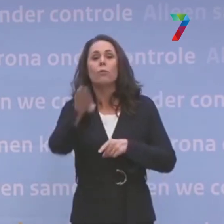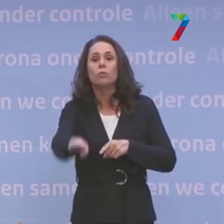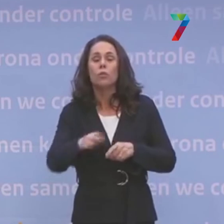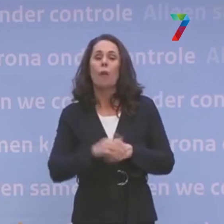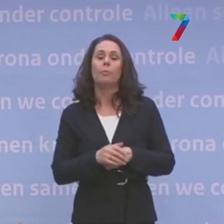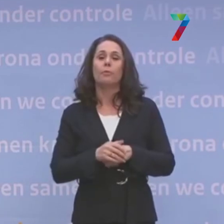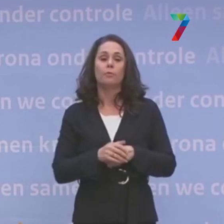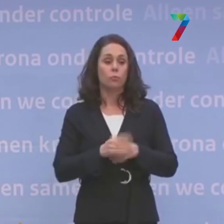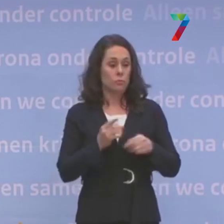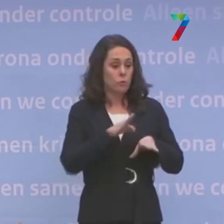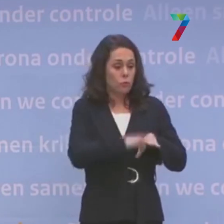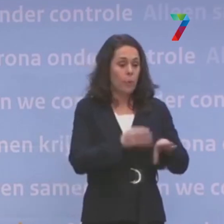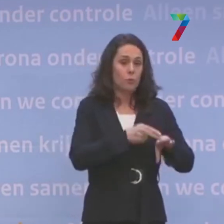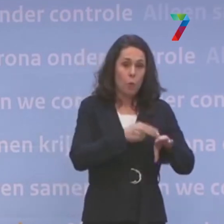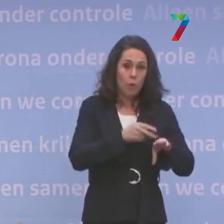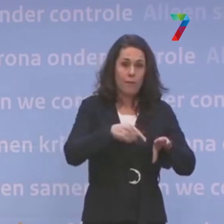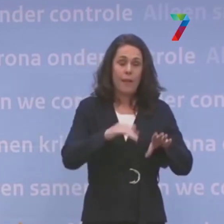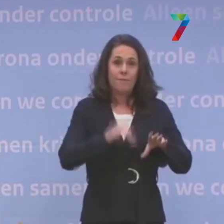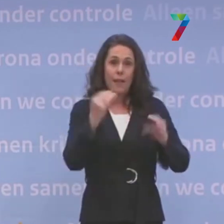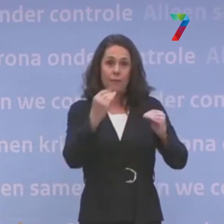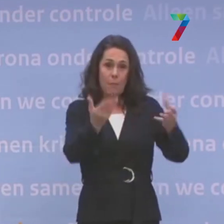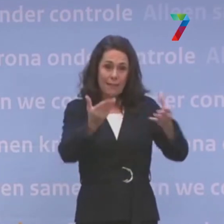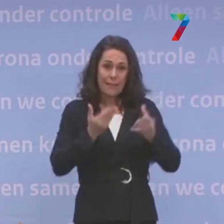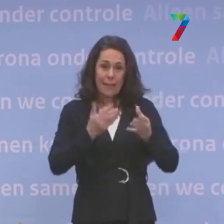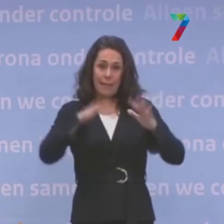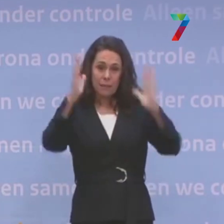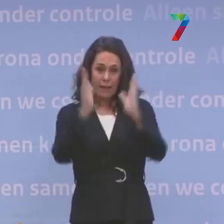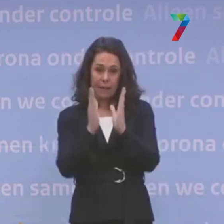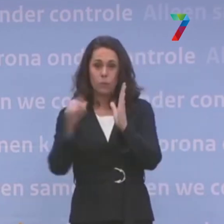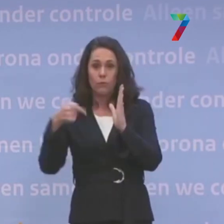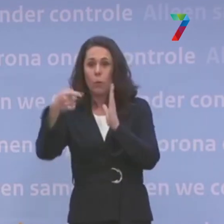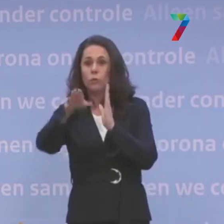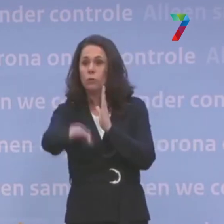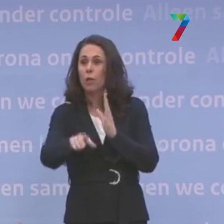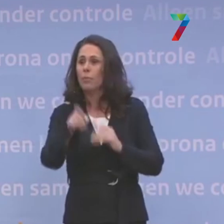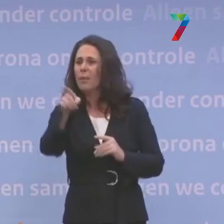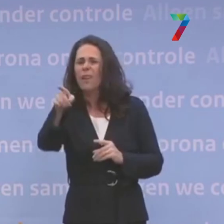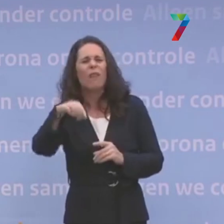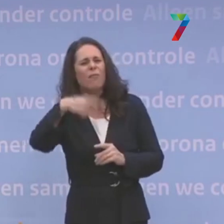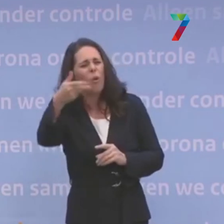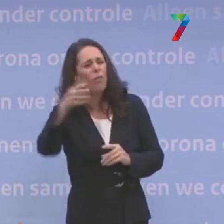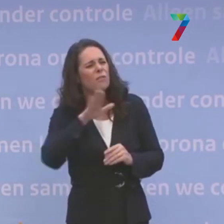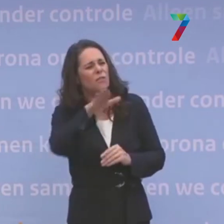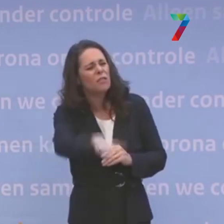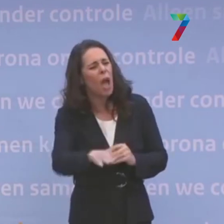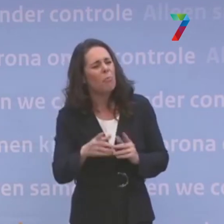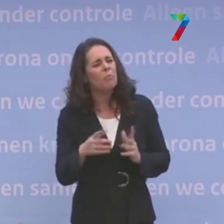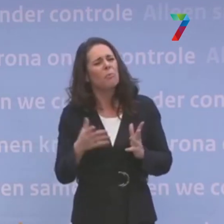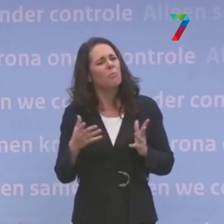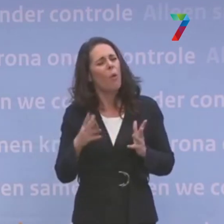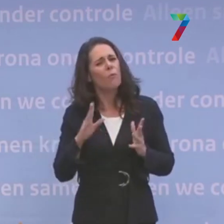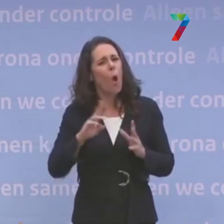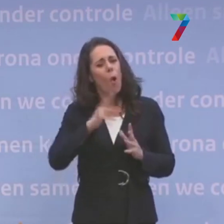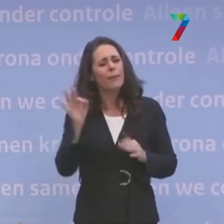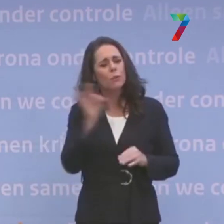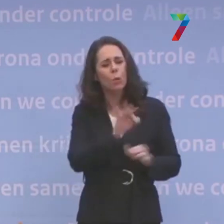ons veel informatie opgeleverd, verder getrechterd en we gaan nu de volgende stap zetten. Ja, is de volgende stap of wordt er opnieuw begonnen? Want er is de een naar de ander vernietigend rapport is